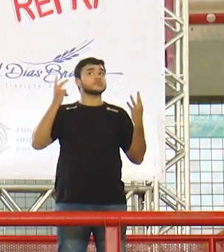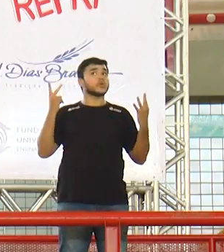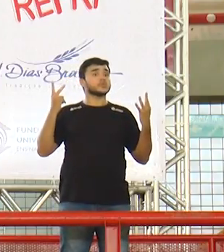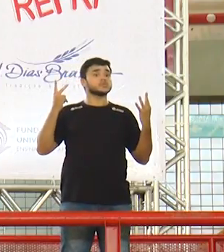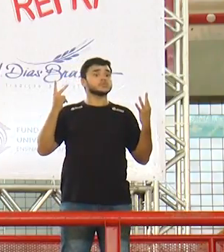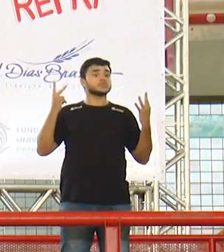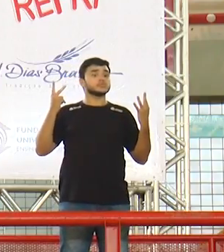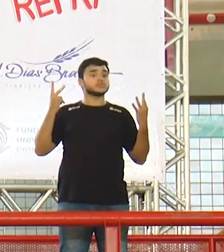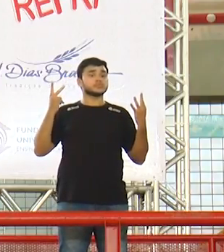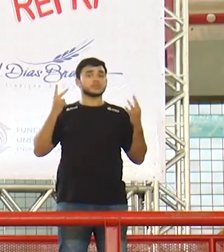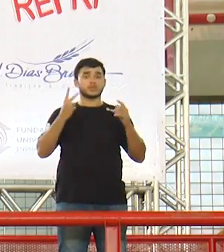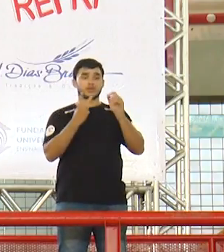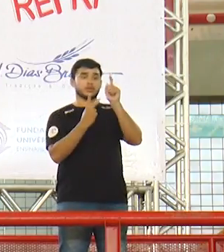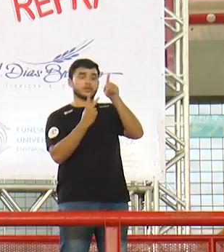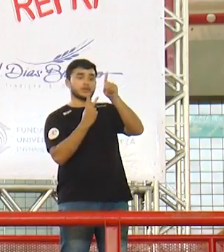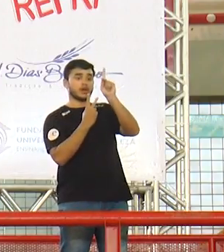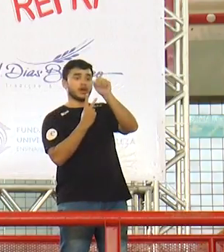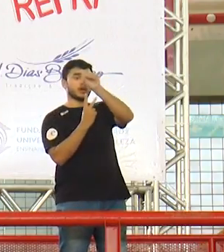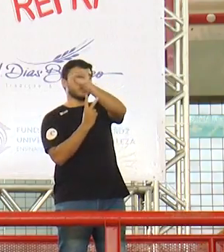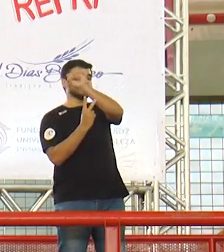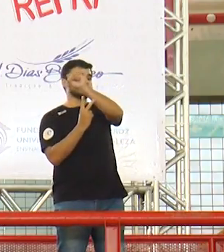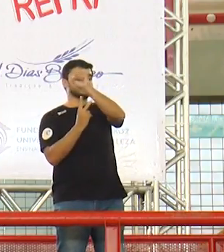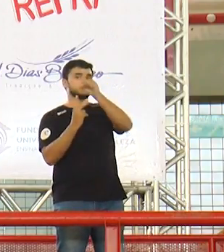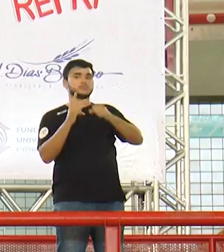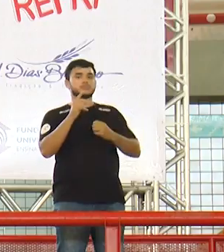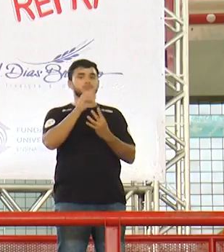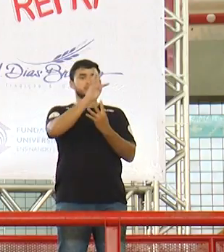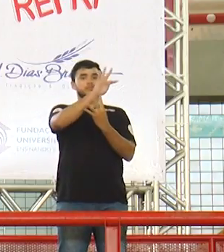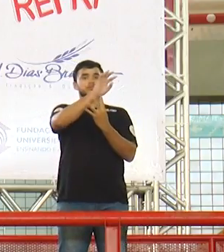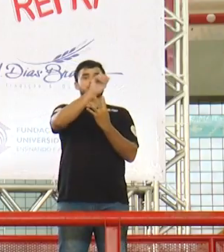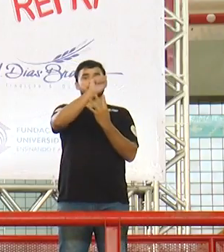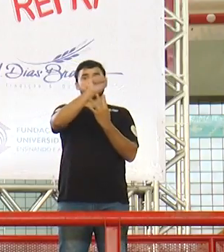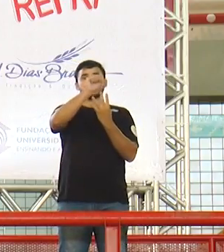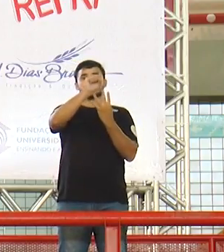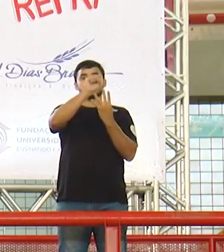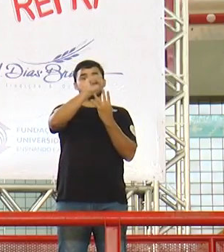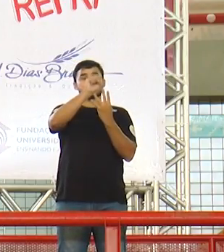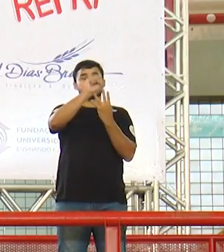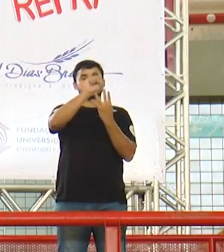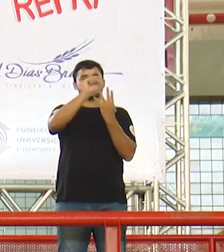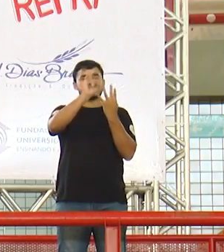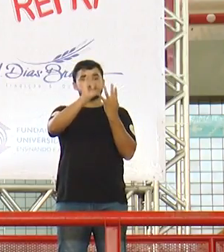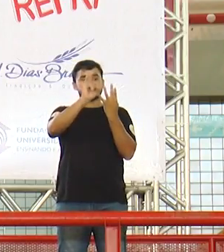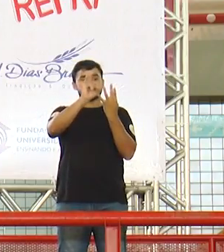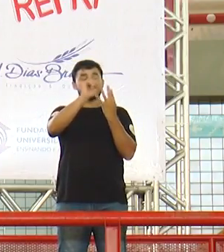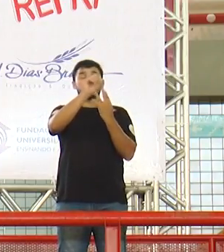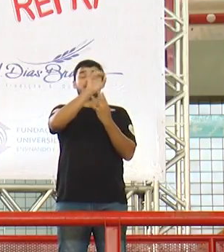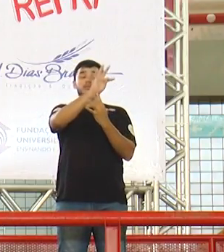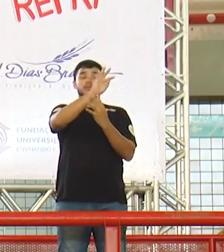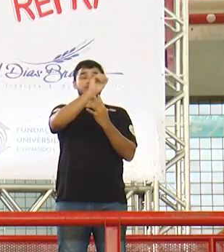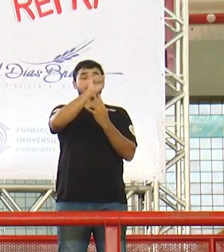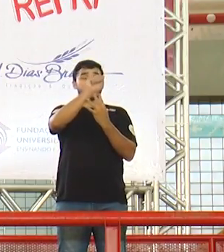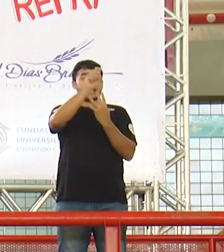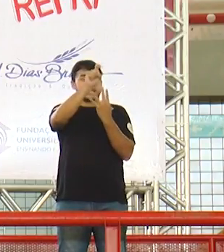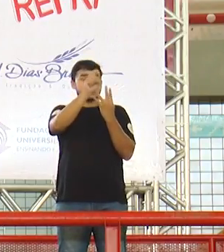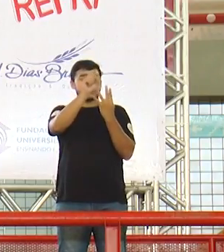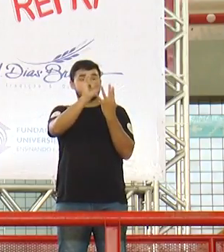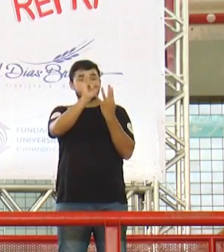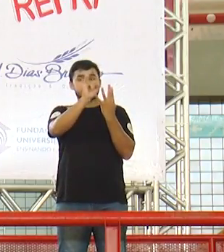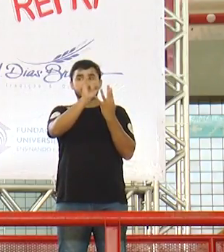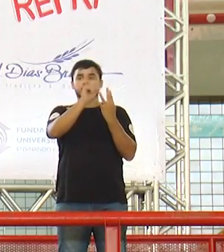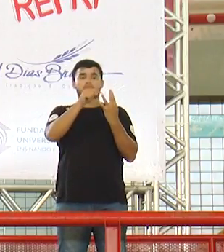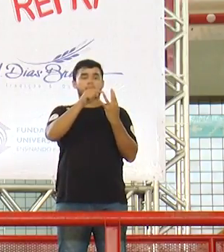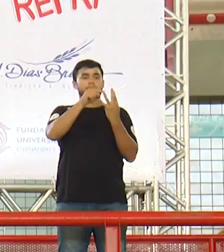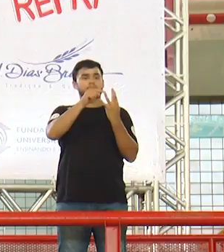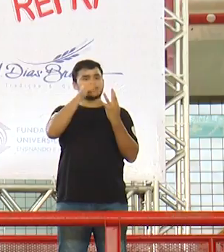como se fosse um K e um S, né? Dois sons. Táxi, ó. Dois fonemas. Ó. Quando você tem uma letra para dois fonemas, como é o